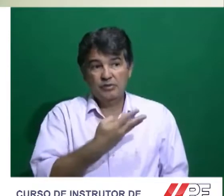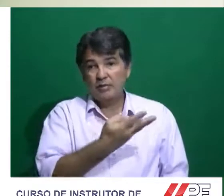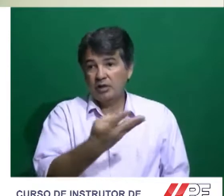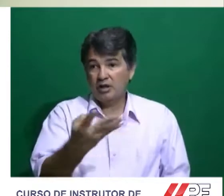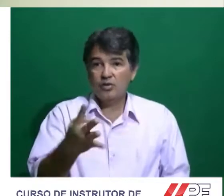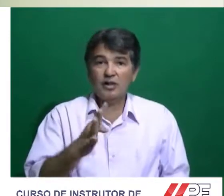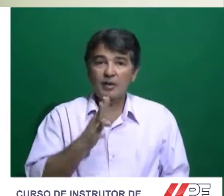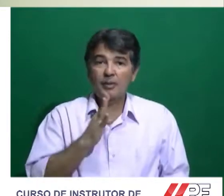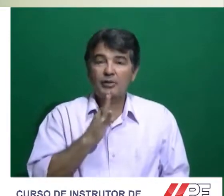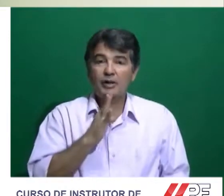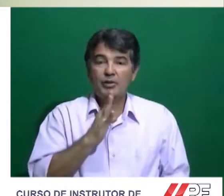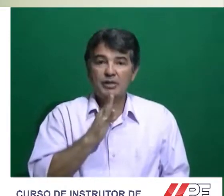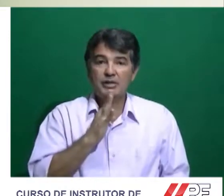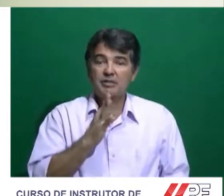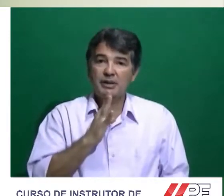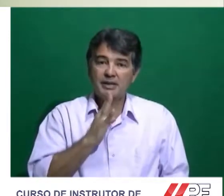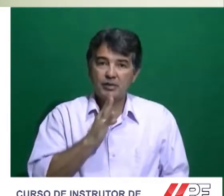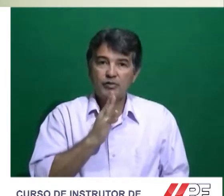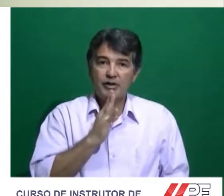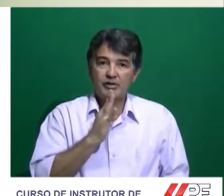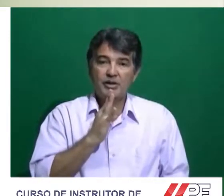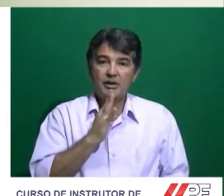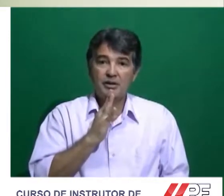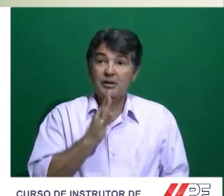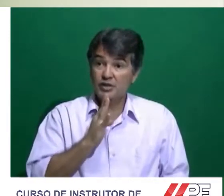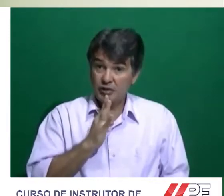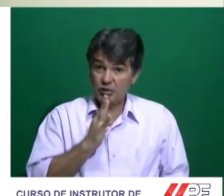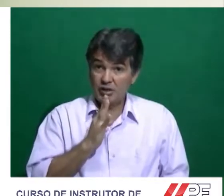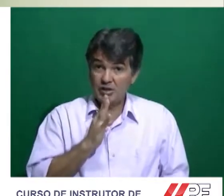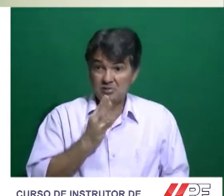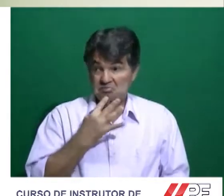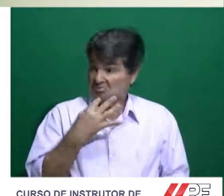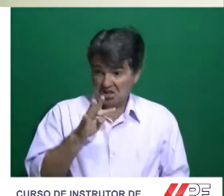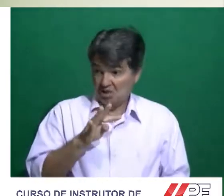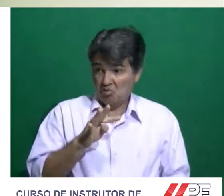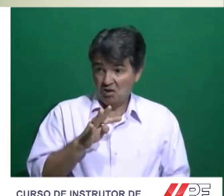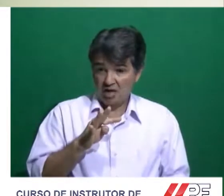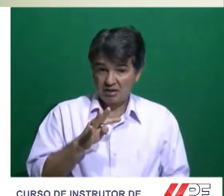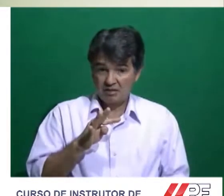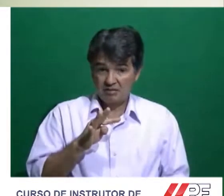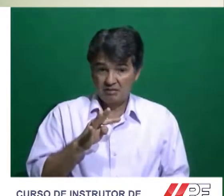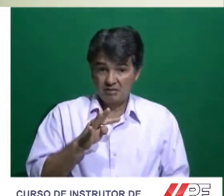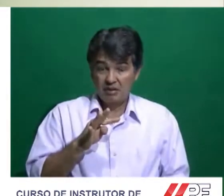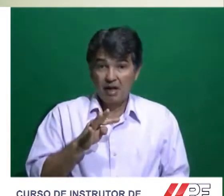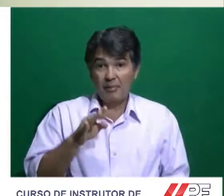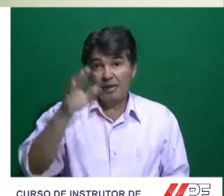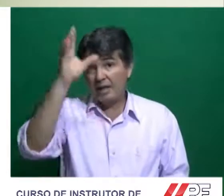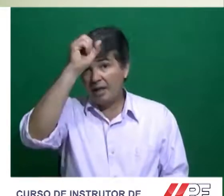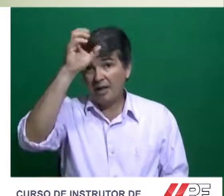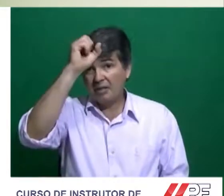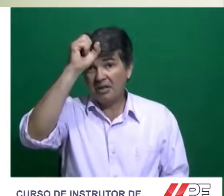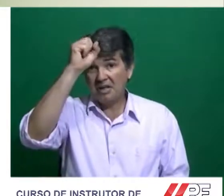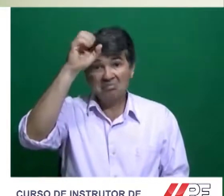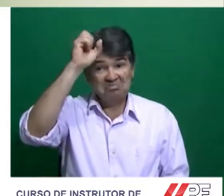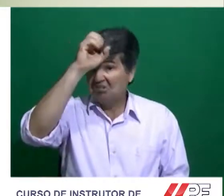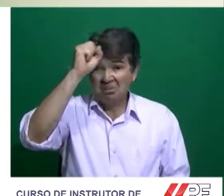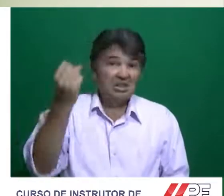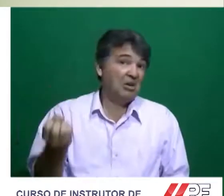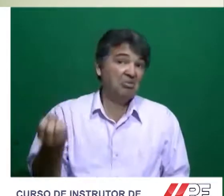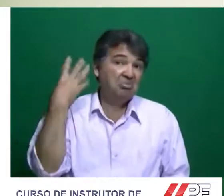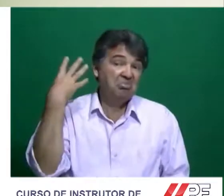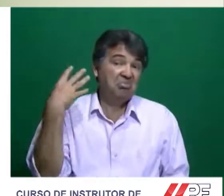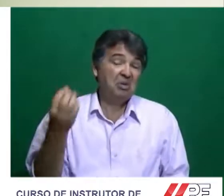Você não vai no queixo de ninguém perguntar conhecer. Apenas eu faço aqui. Você conhece? Você não conhece. Aprender. Aprender.